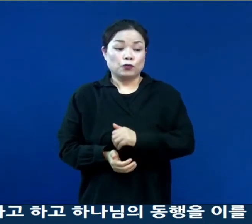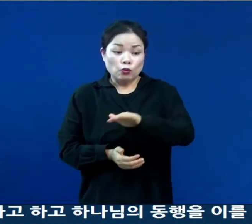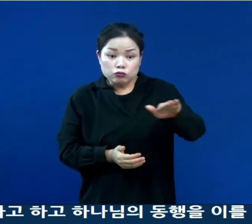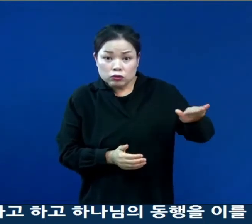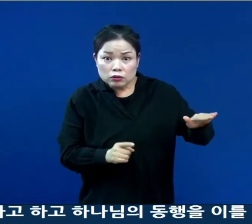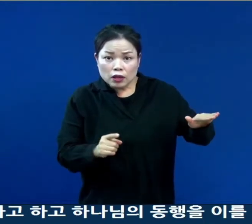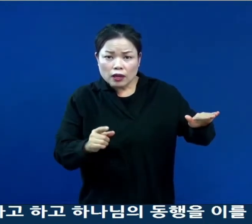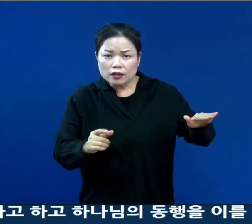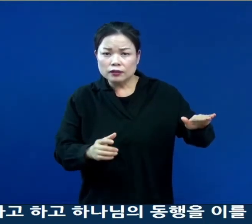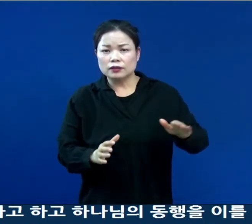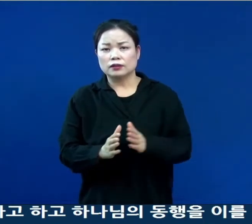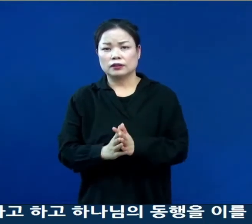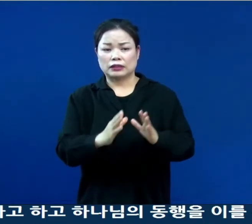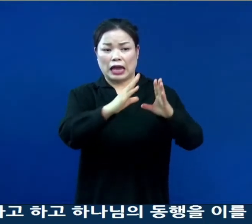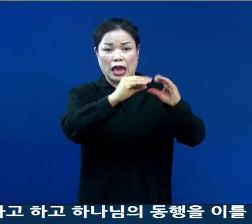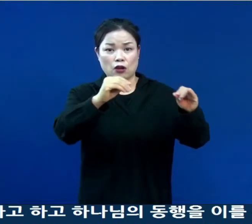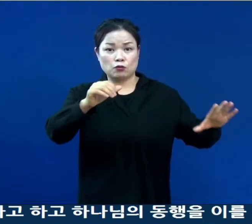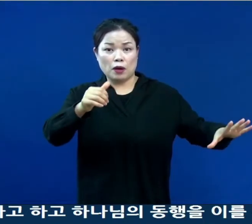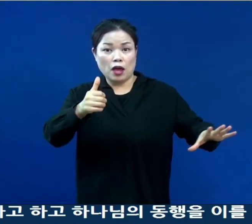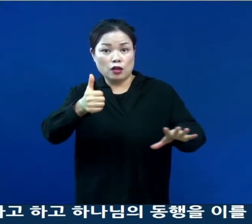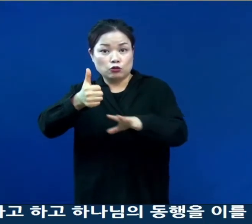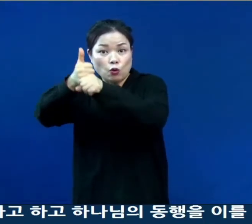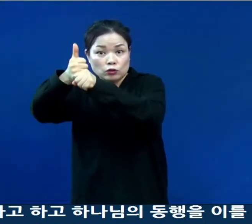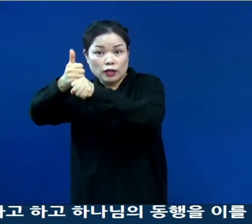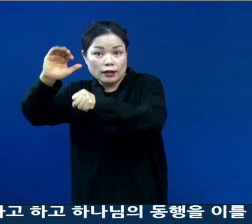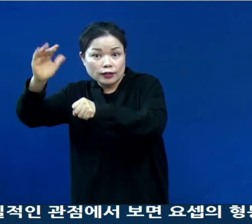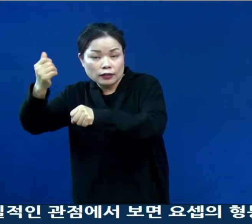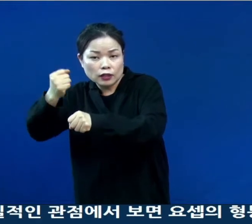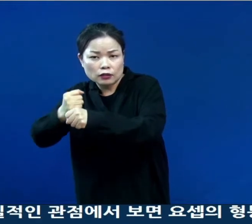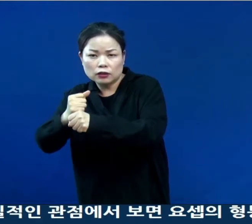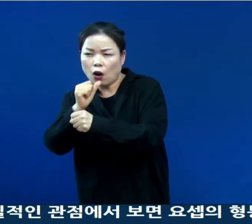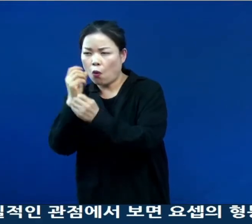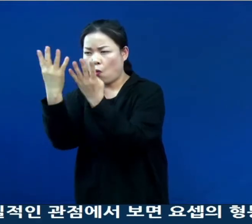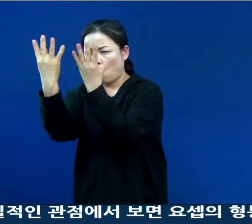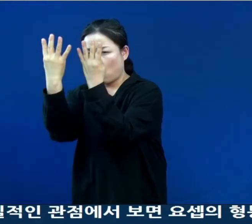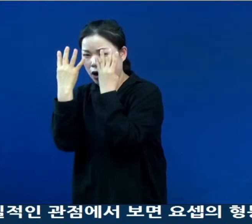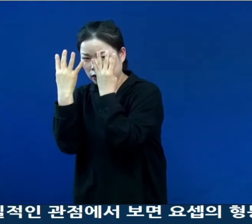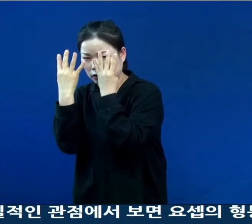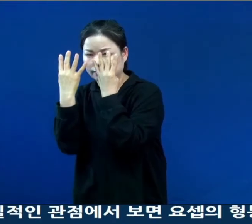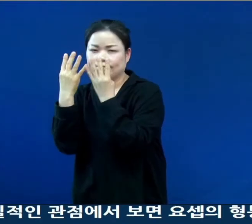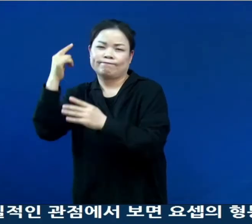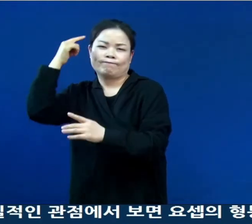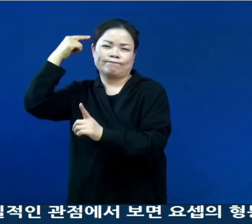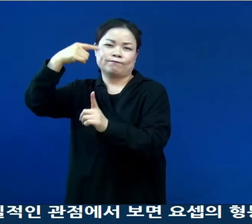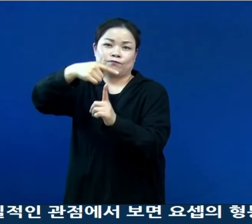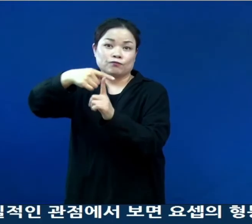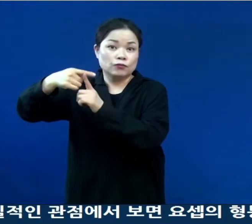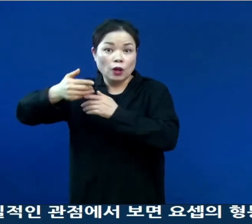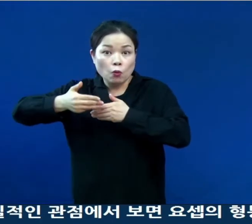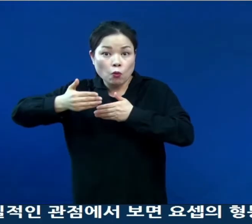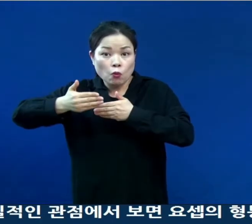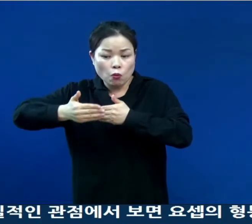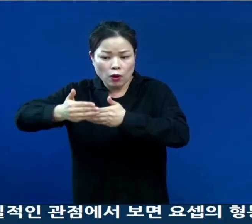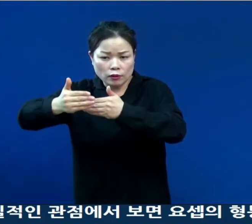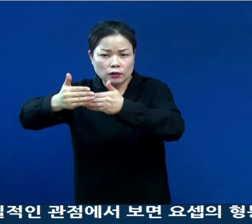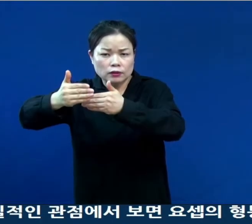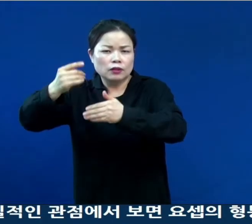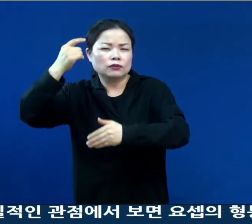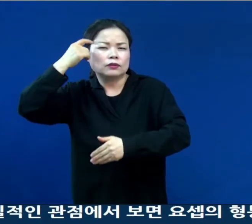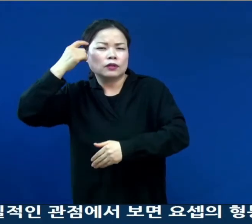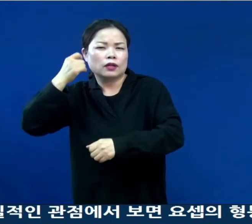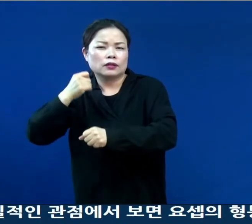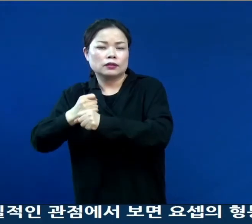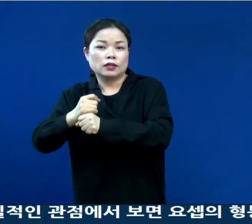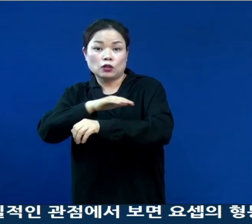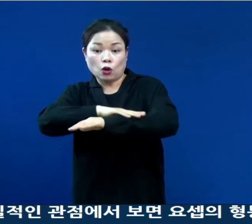우리는 그가 애굽의 총리가 되는 것을 염두에 두고 있어서 옥에 갇힌 것도 긍정적인 과정으로 생각해서 이 형통에